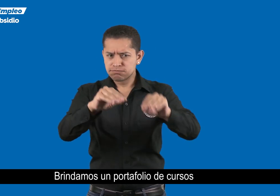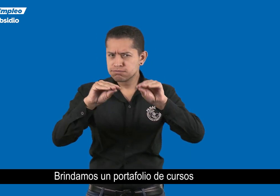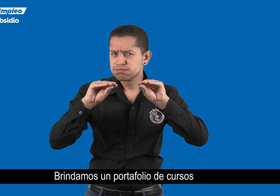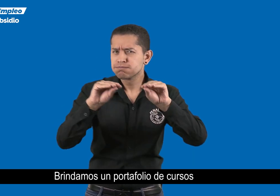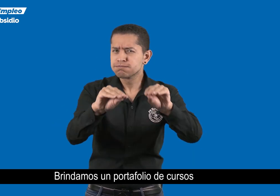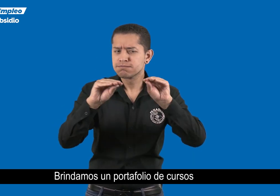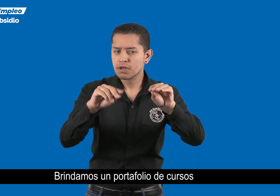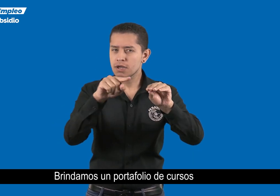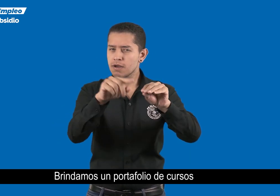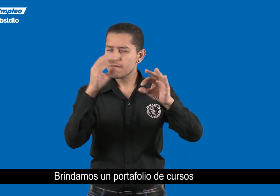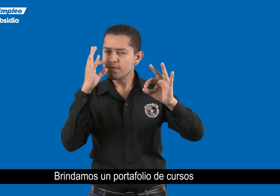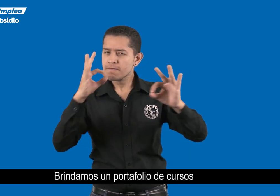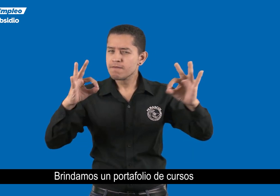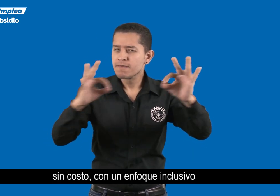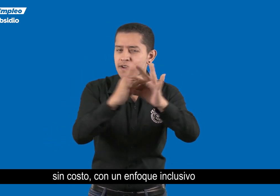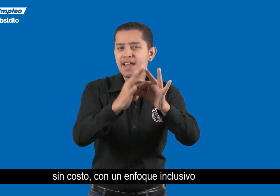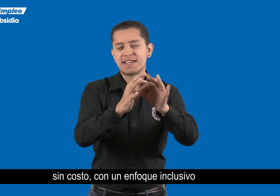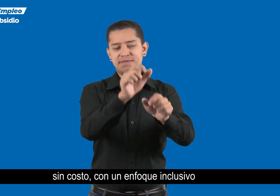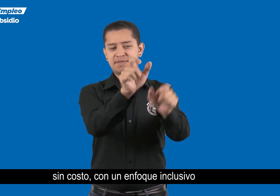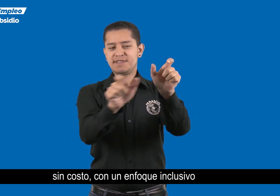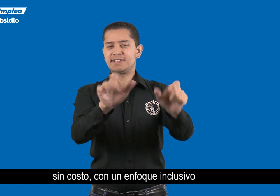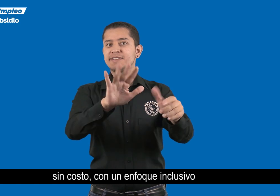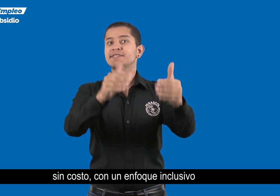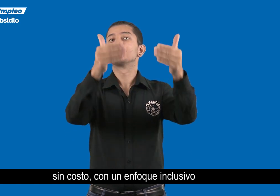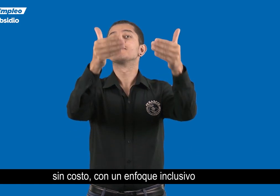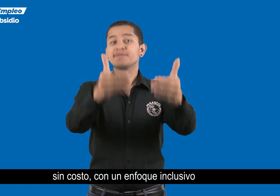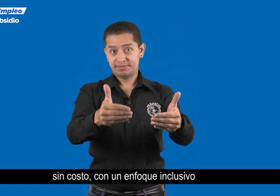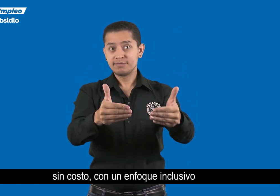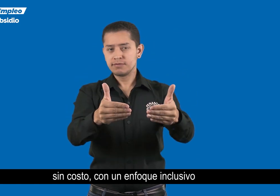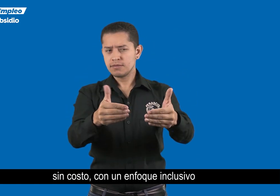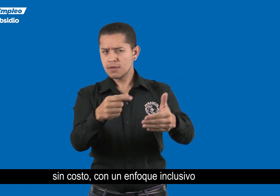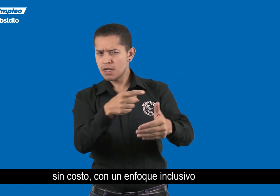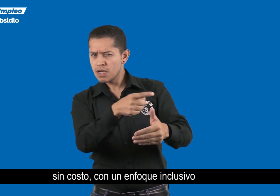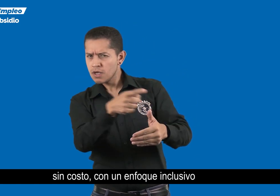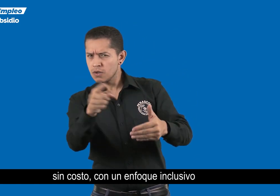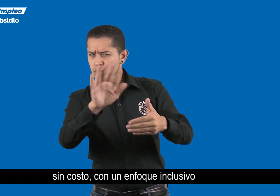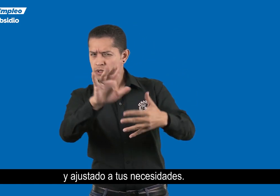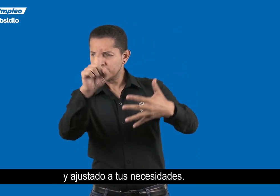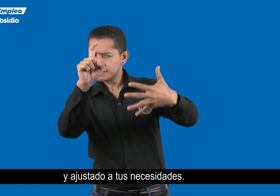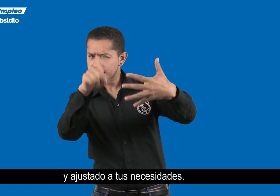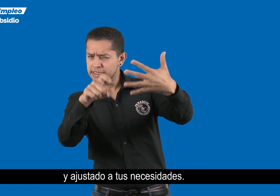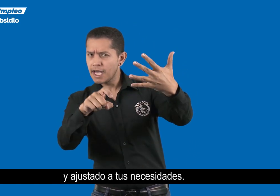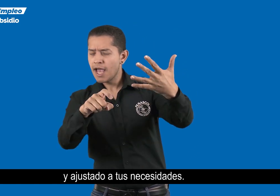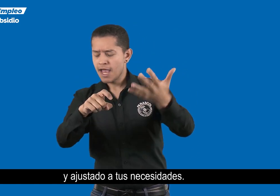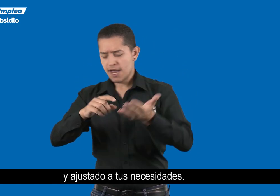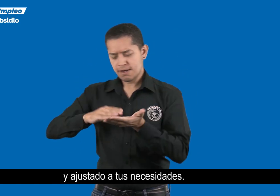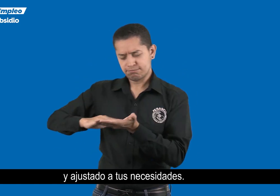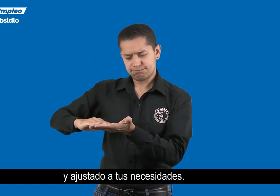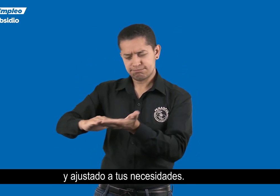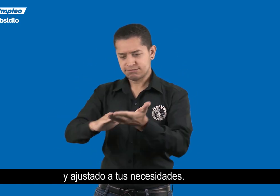portafolio de cursos sin costo, con un enfoque inclusivo y ajustado a tus necesidades.